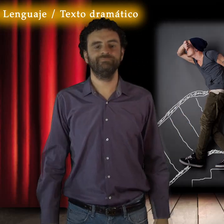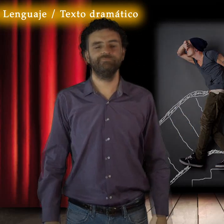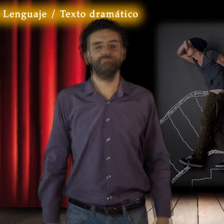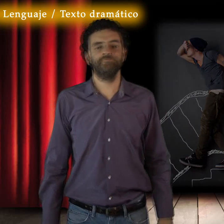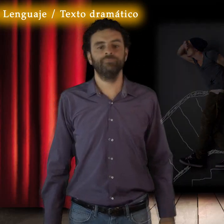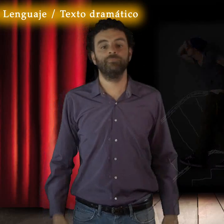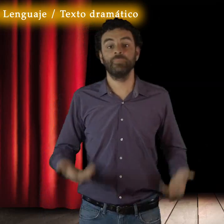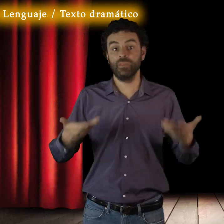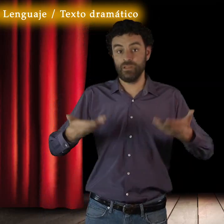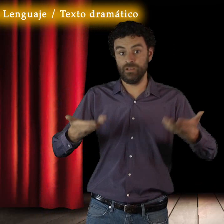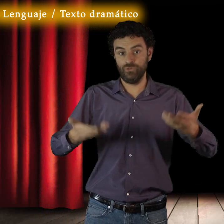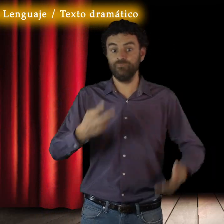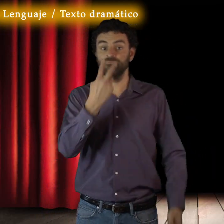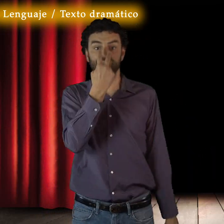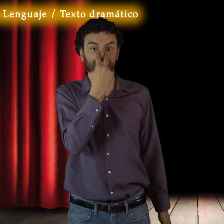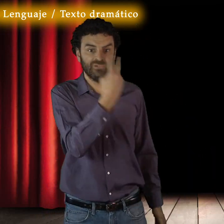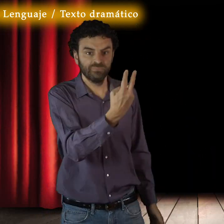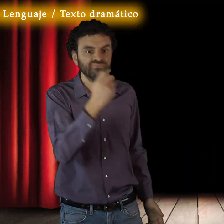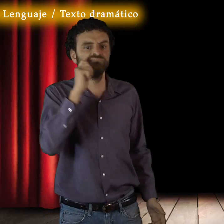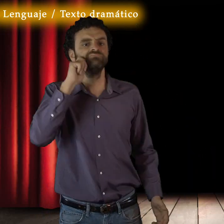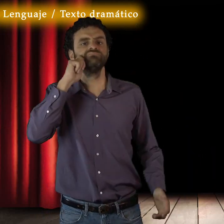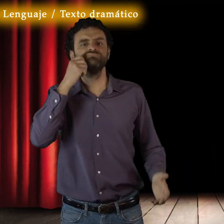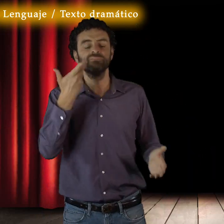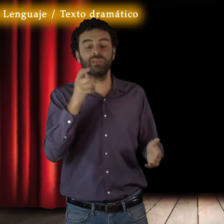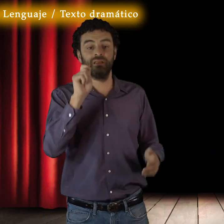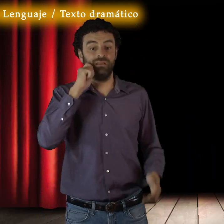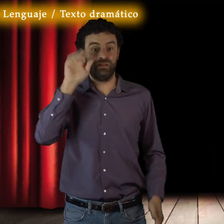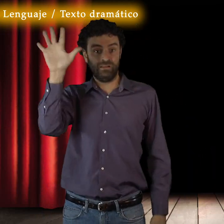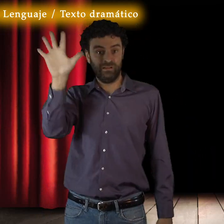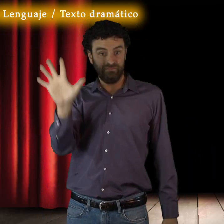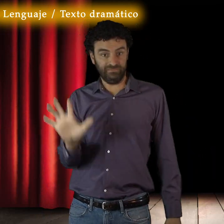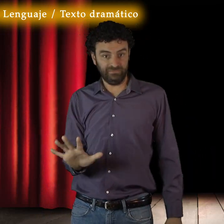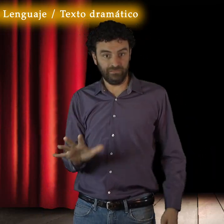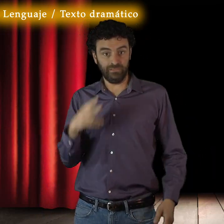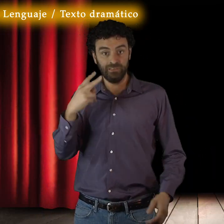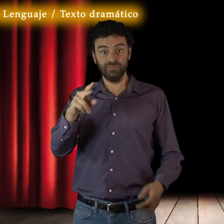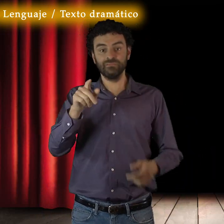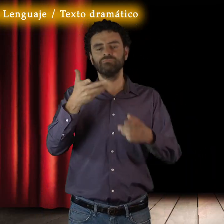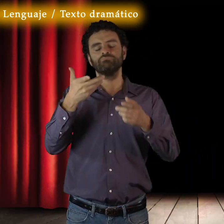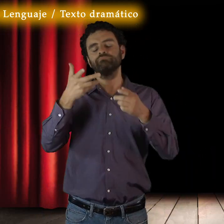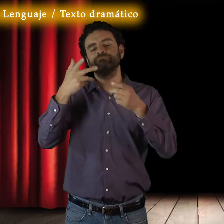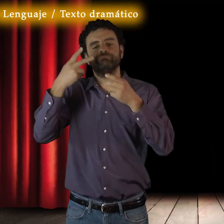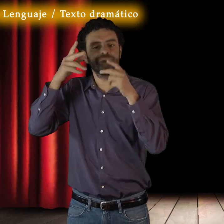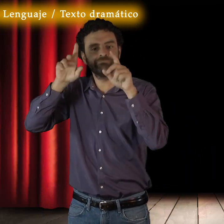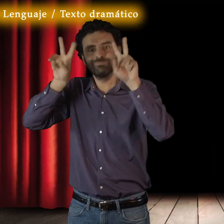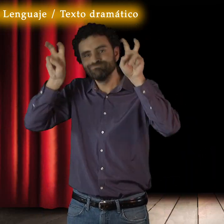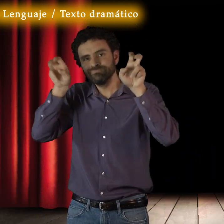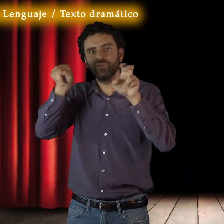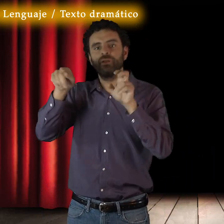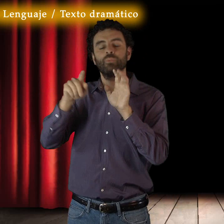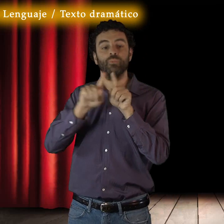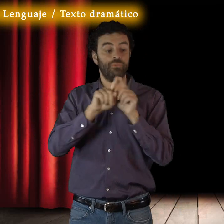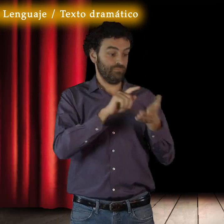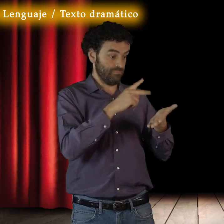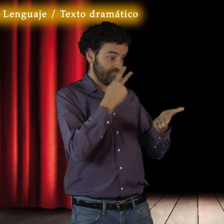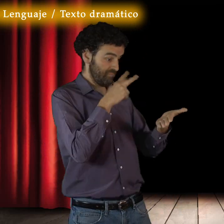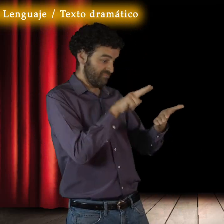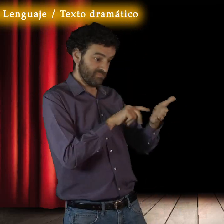distinta veamos lo característico de este tipo de representación el texto dramático presenta algún